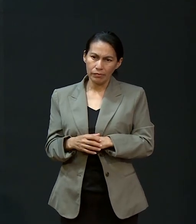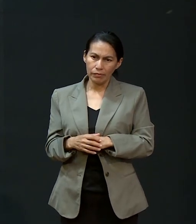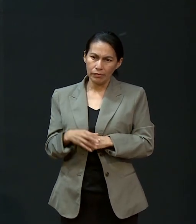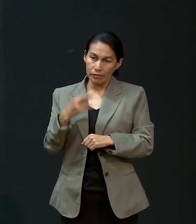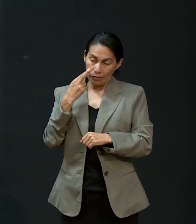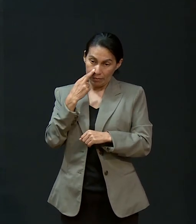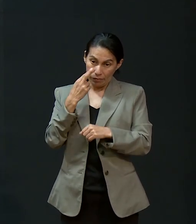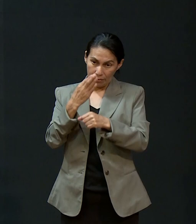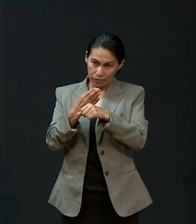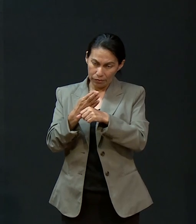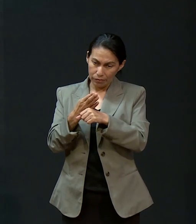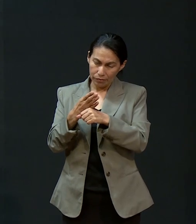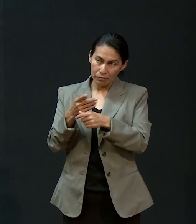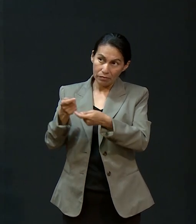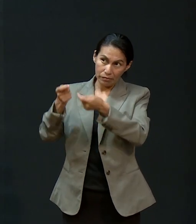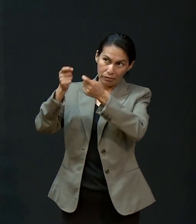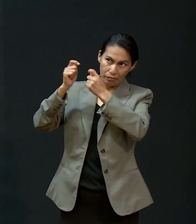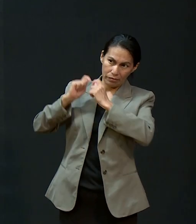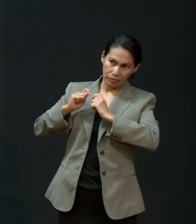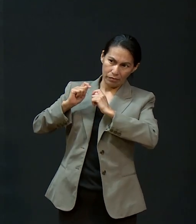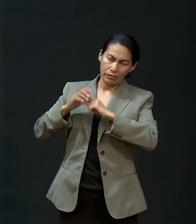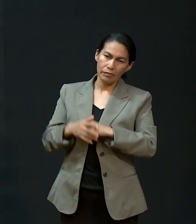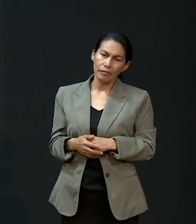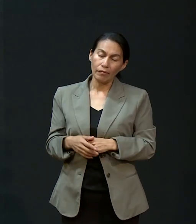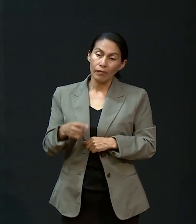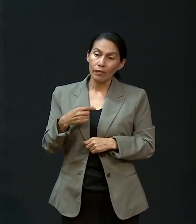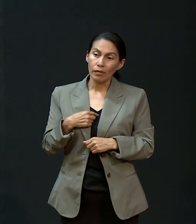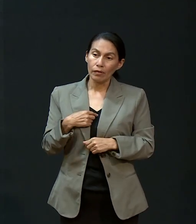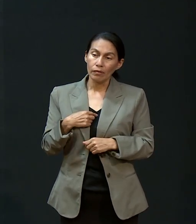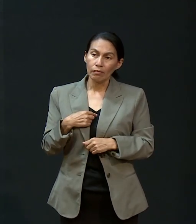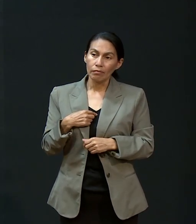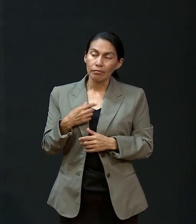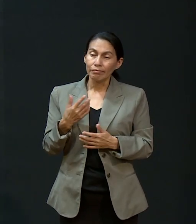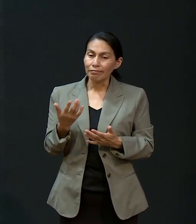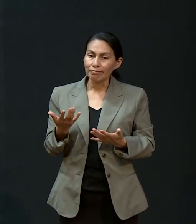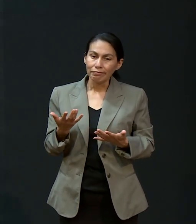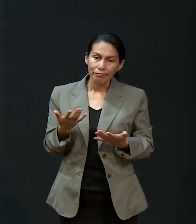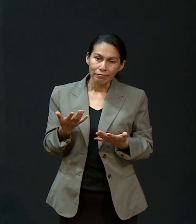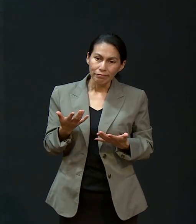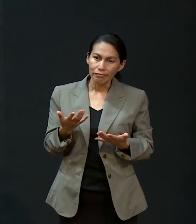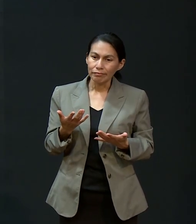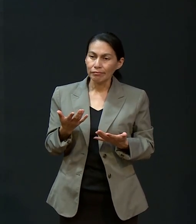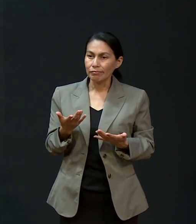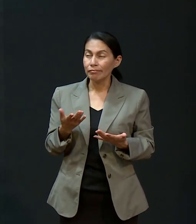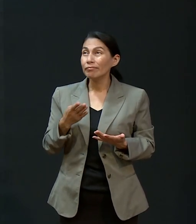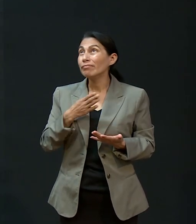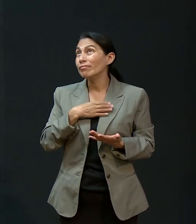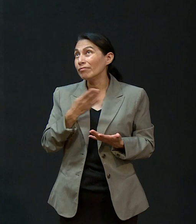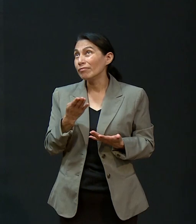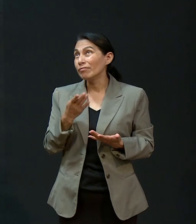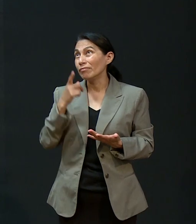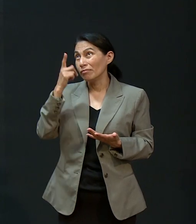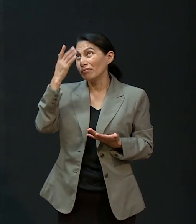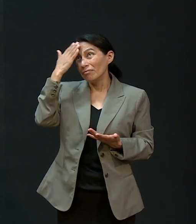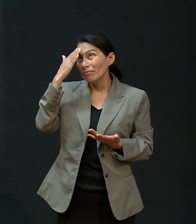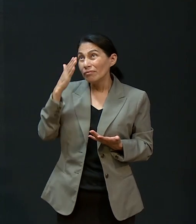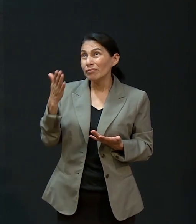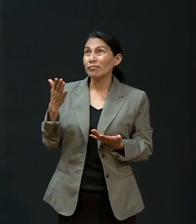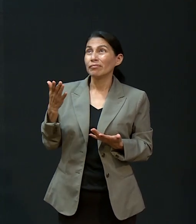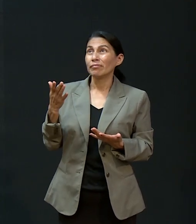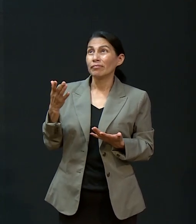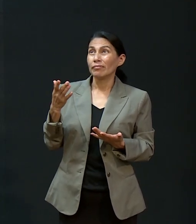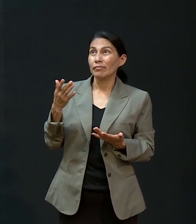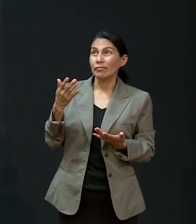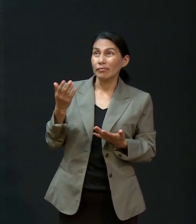cargo, esa responsabilidad y ahora dije, bueno Dios, tú sabes que tengo pues